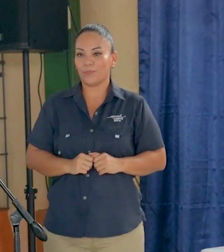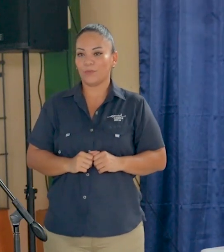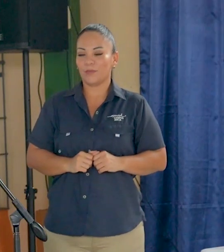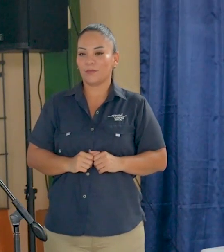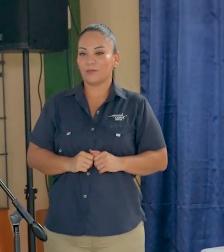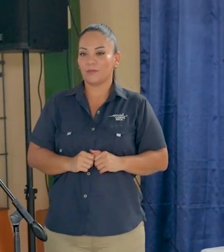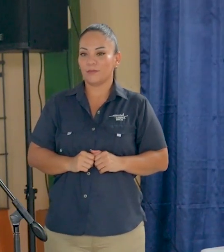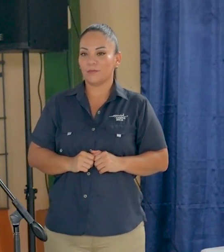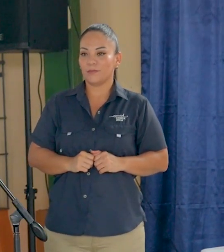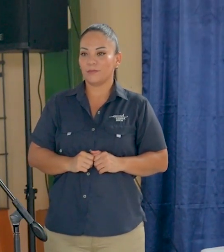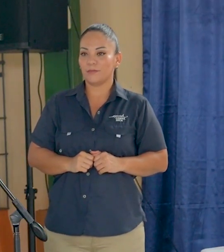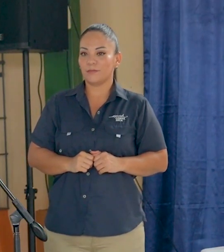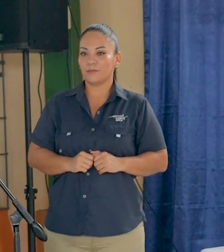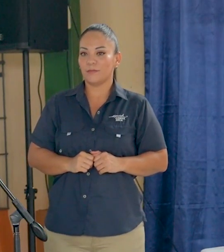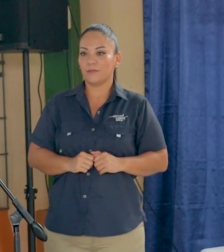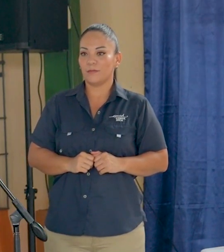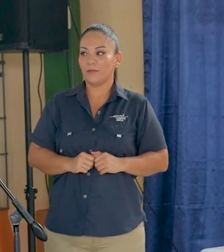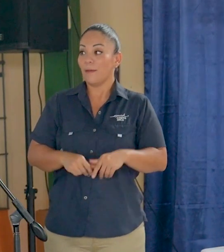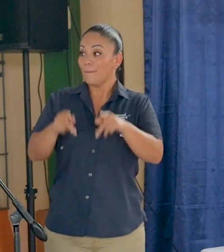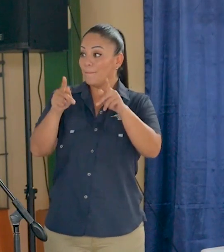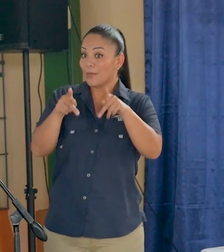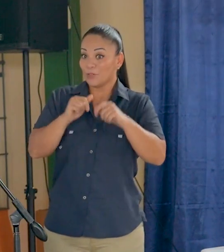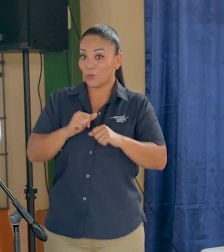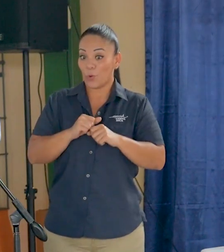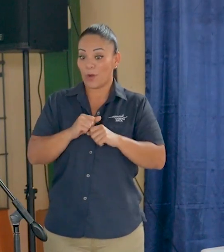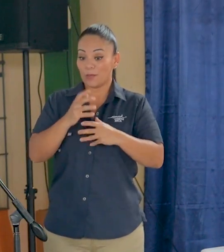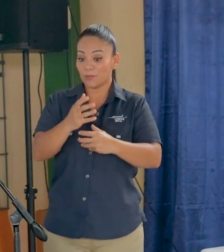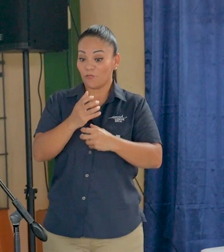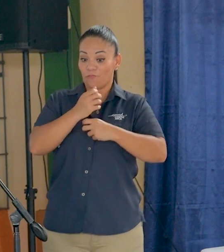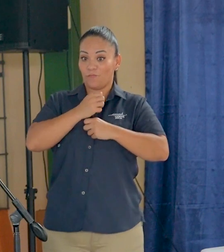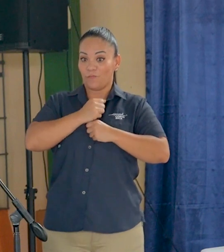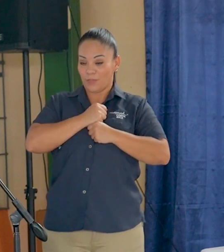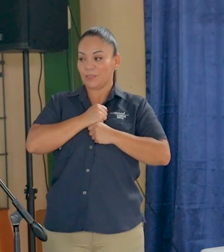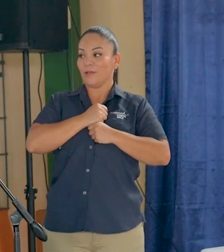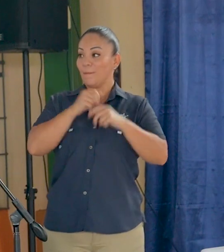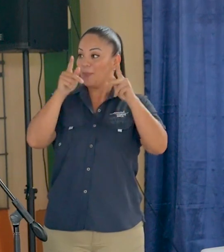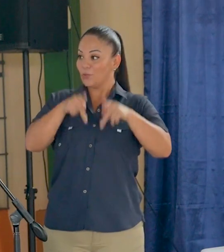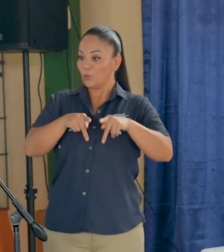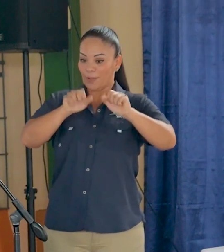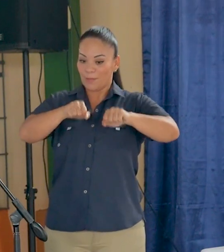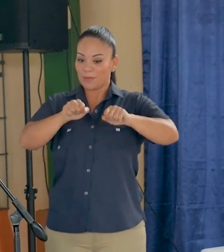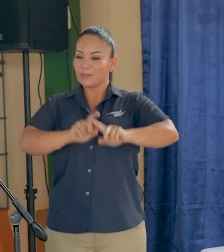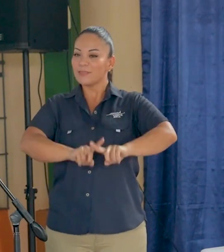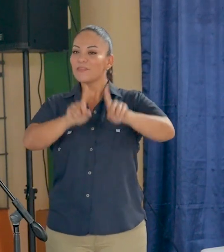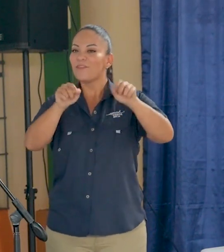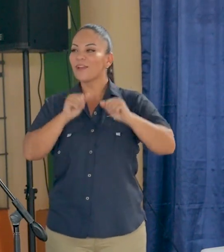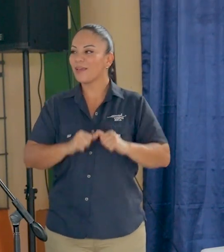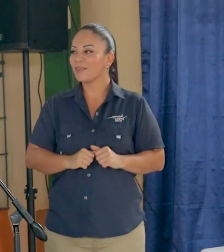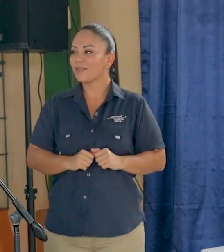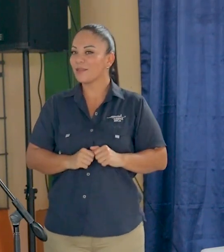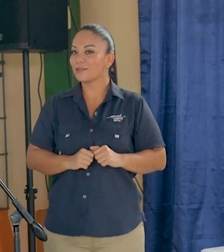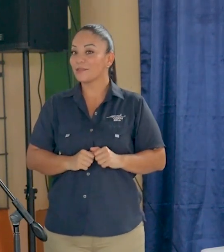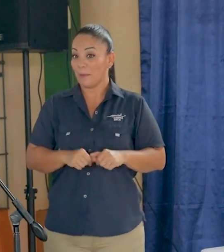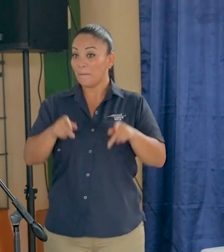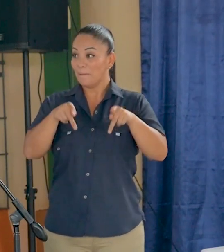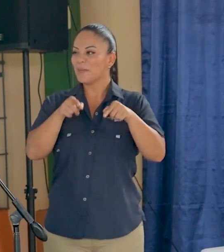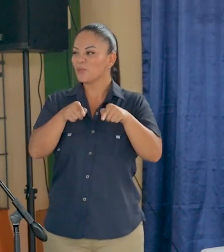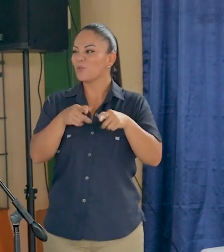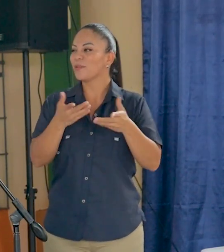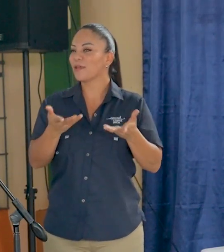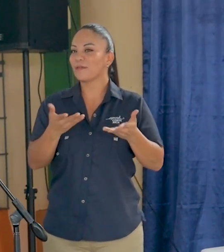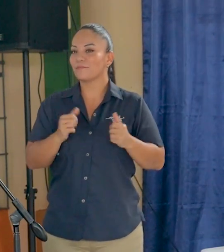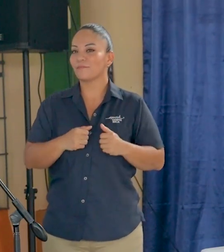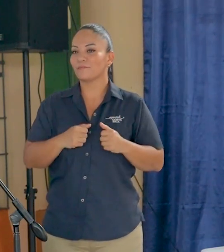vida reciben una persona con capacidades diferentes se convierten